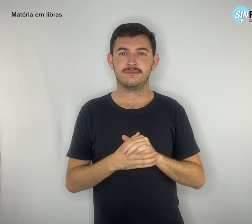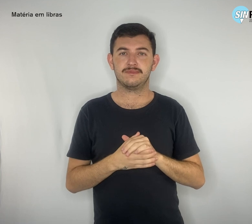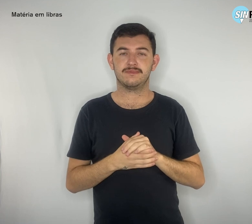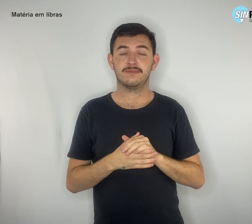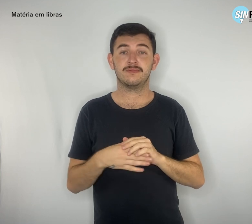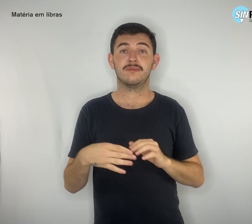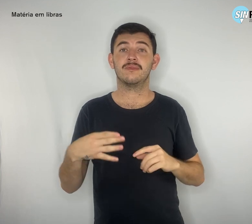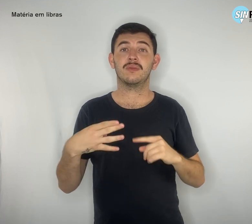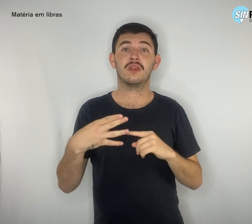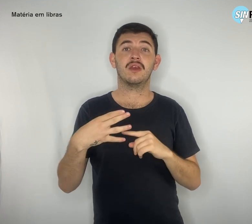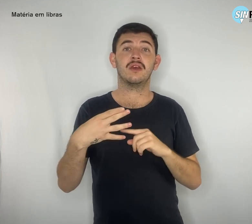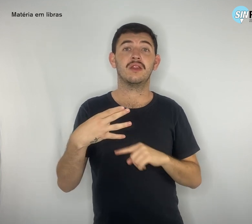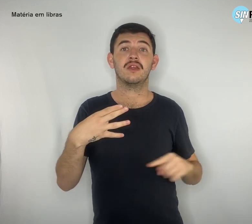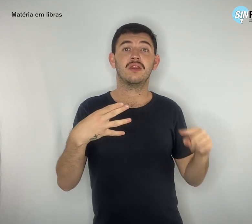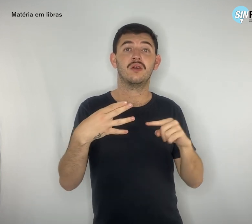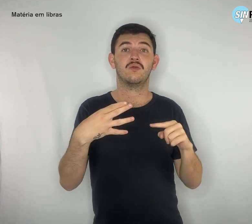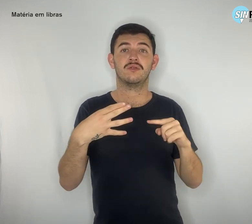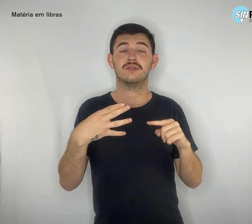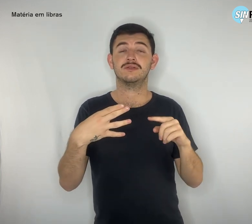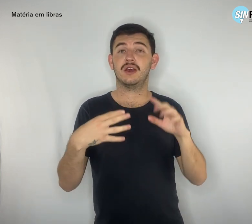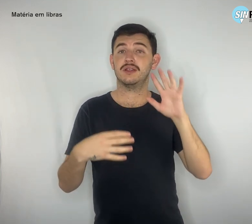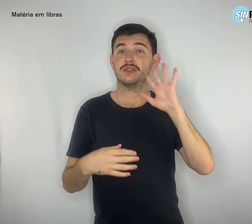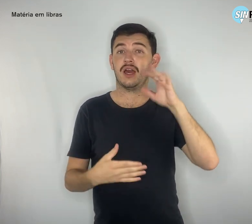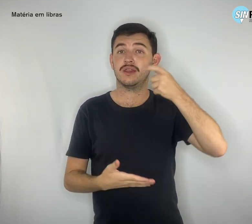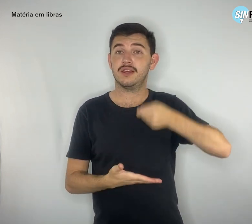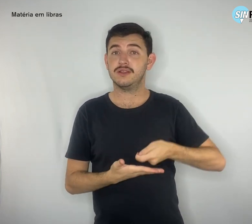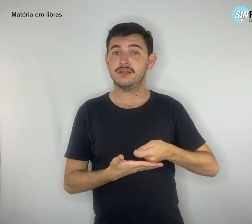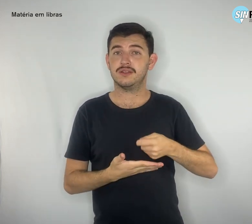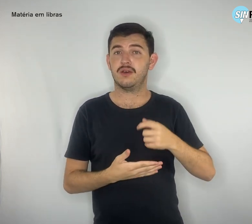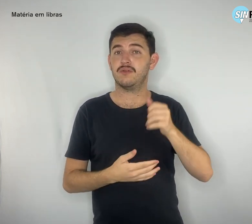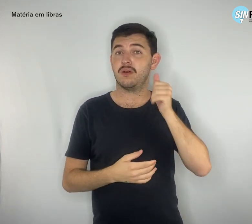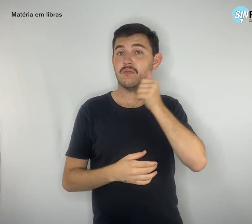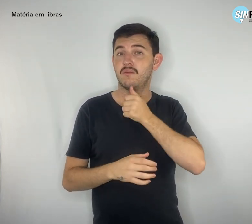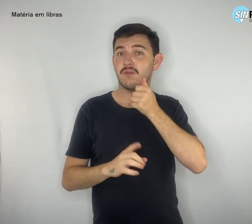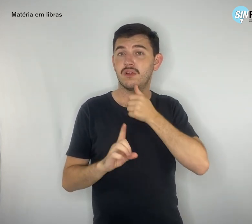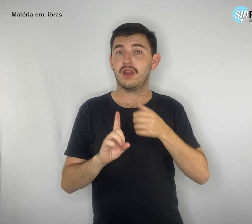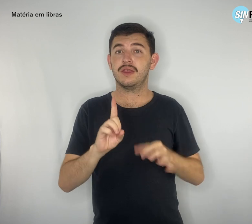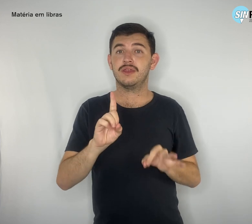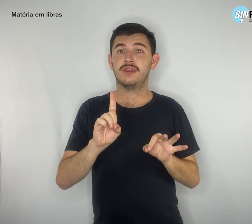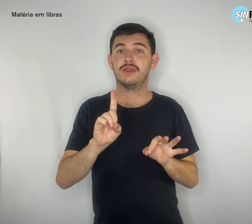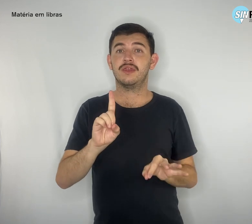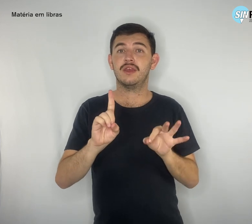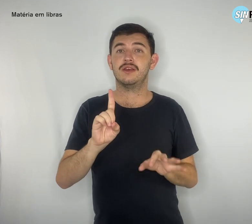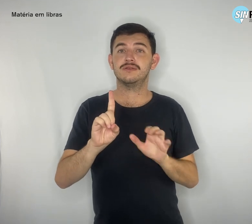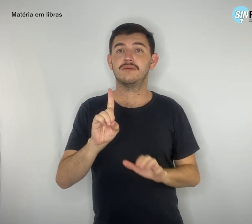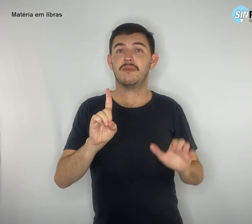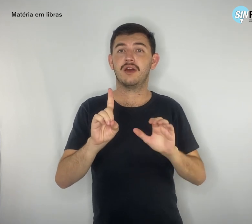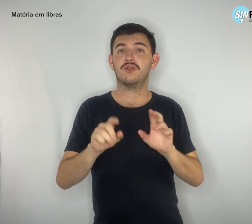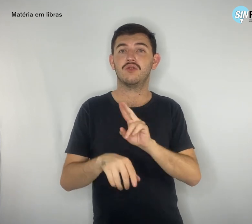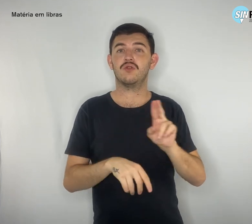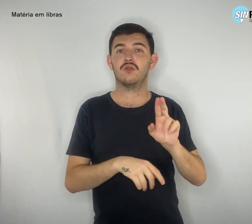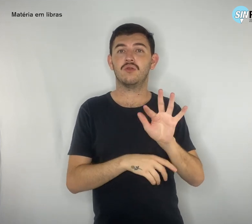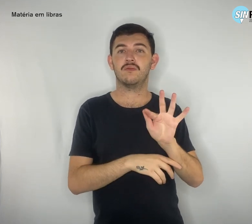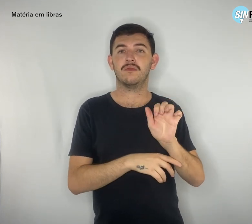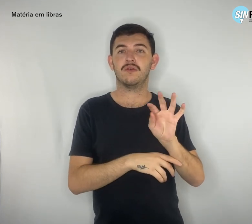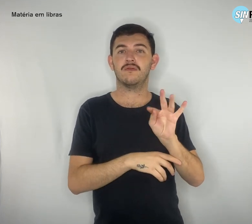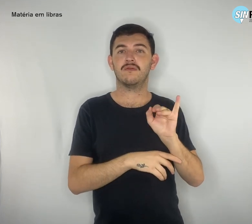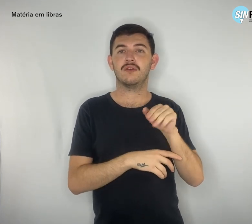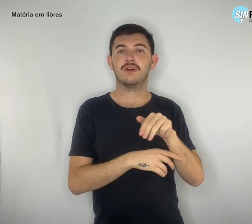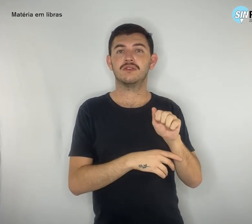a desembargadora Fátima Rafael considera que para além do ato do Poder Executivo